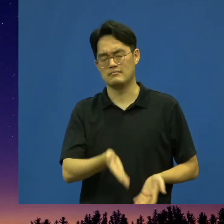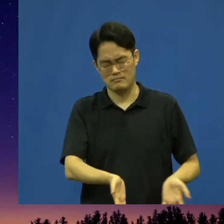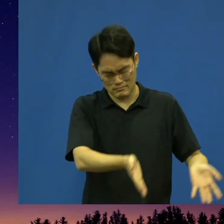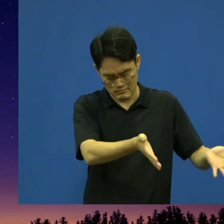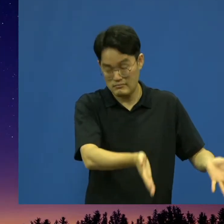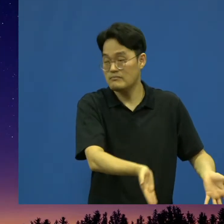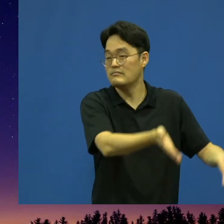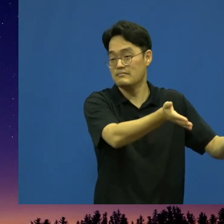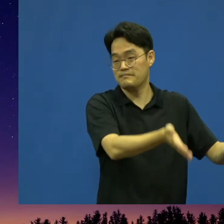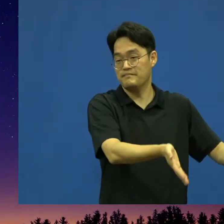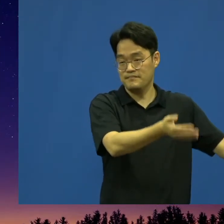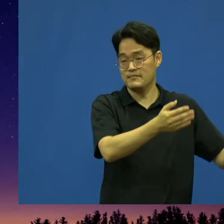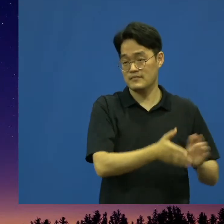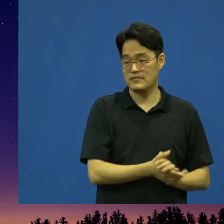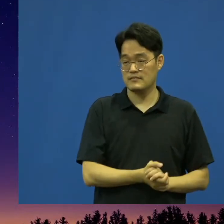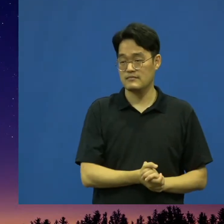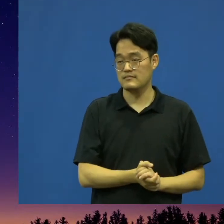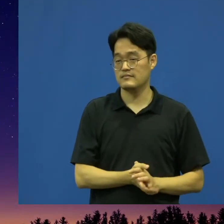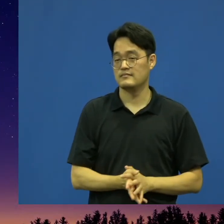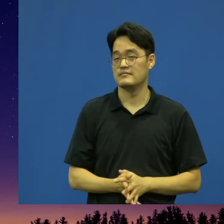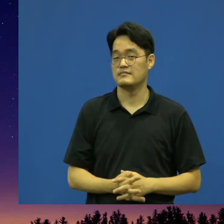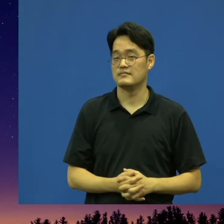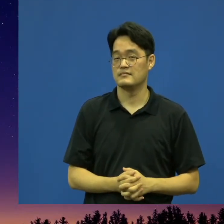사람이 대수입니까?